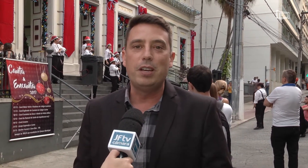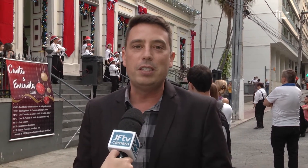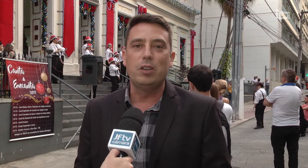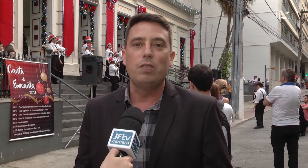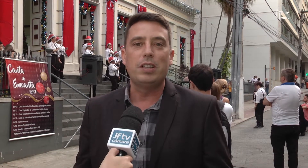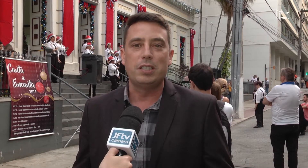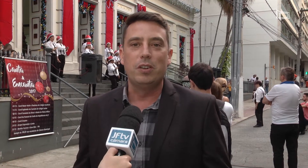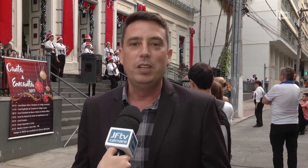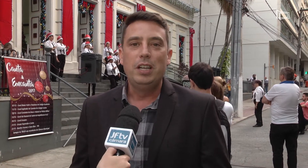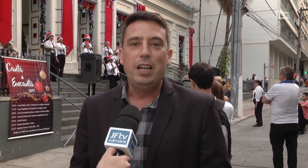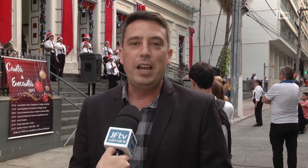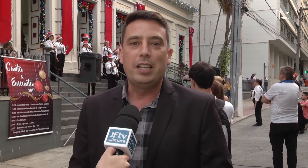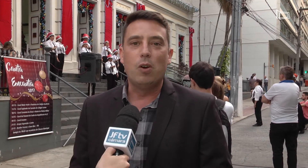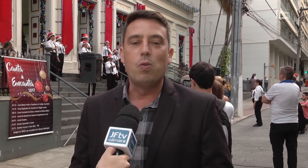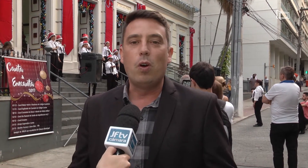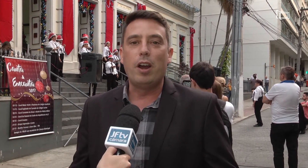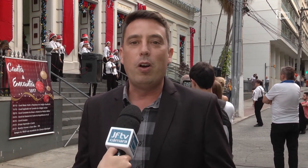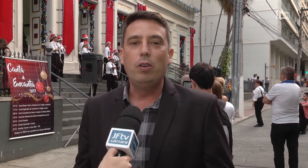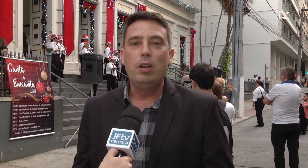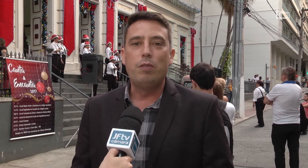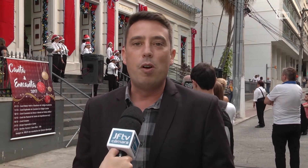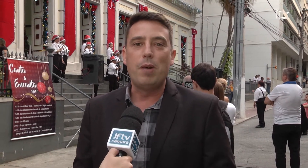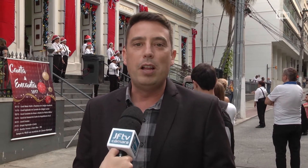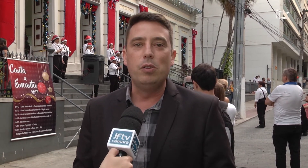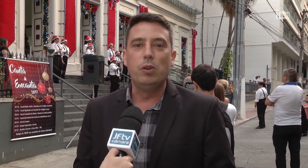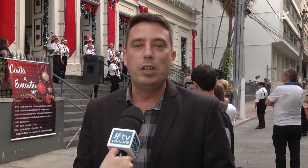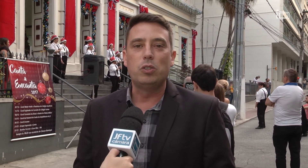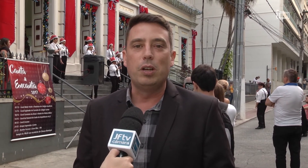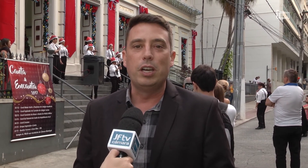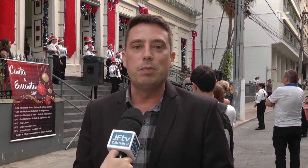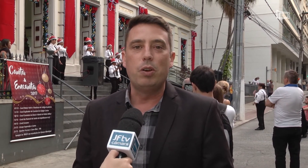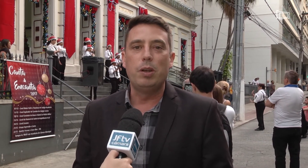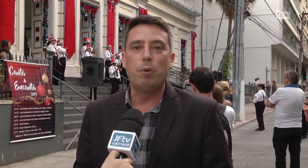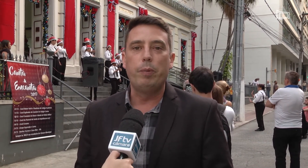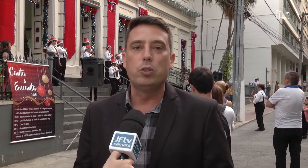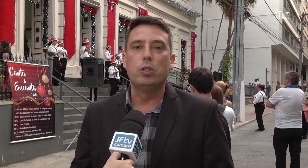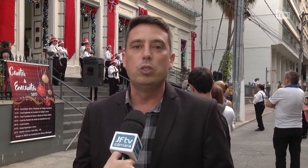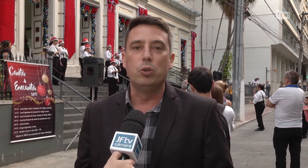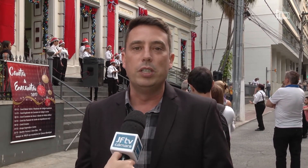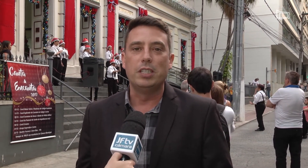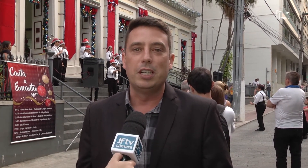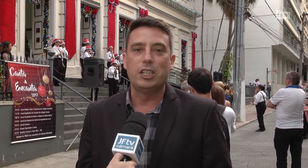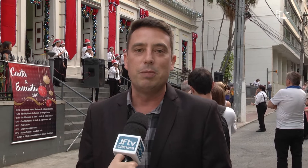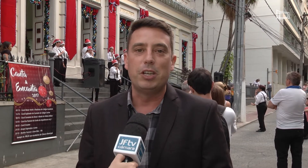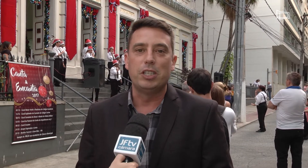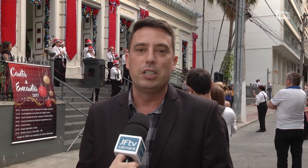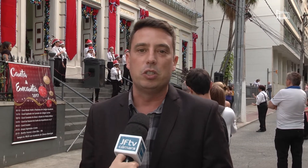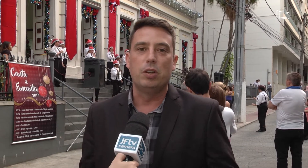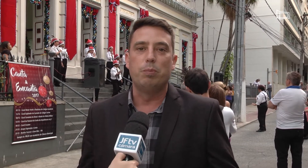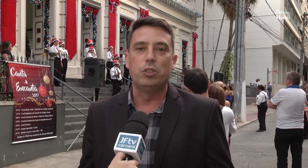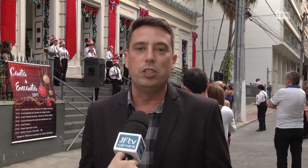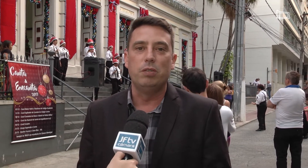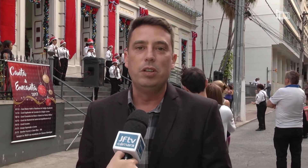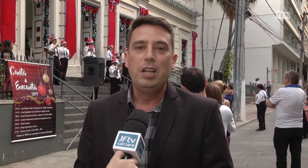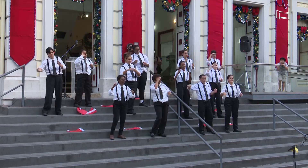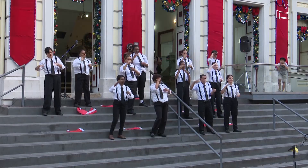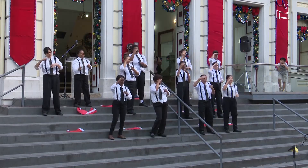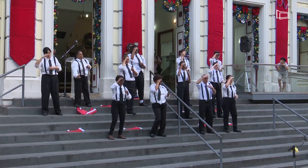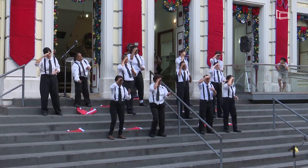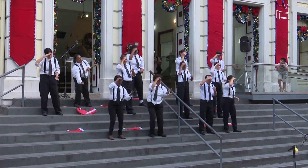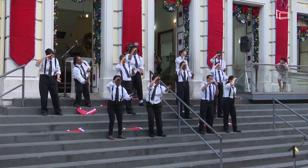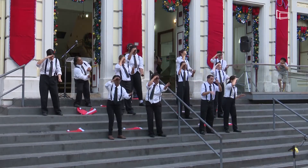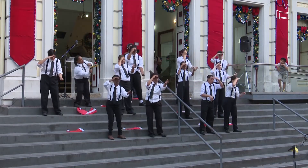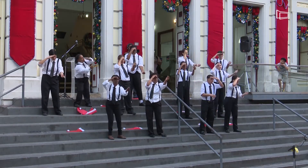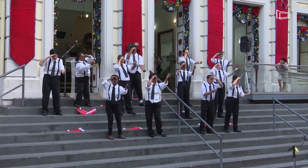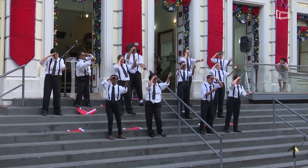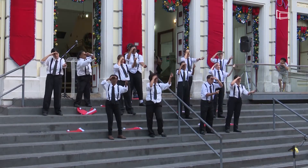acompanhando essa inovação, que é um coral formado, na sua grande maioria, por pessoas surdas. A gente imagina que isso não é possível. Eu